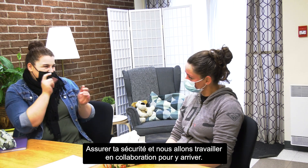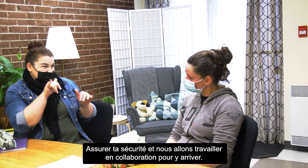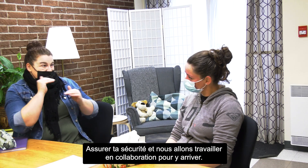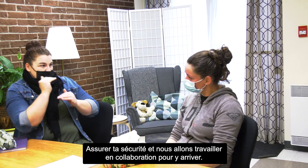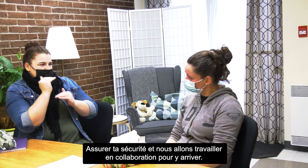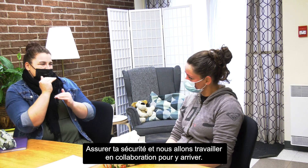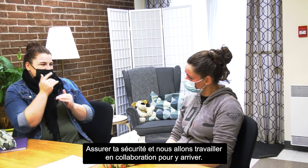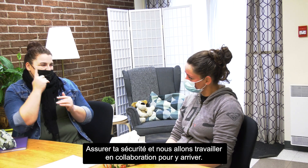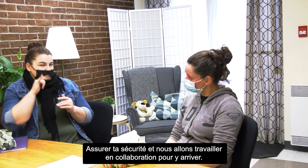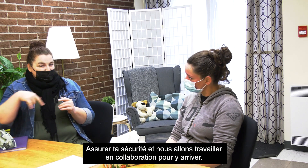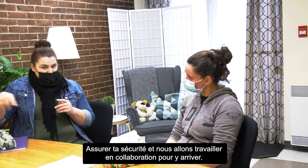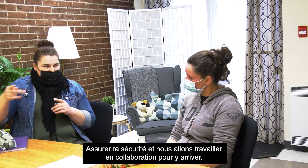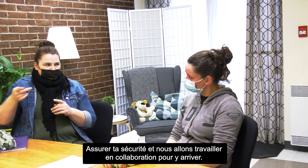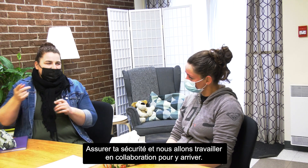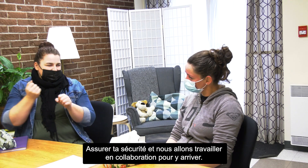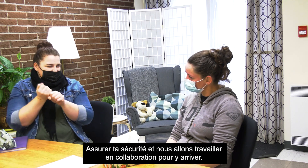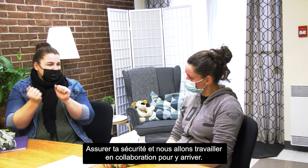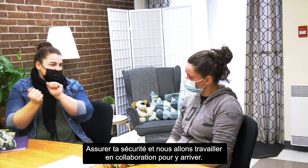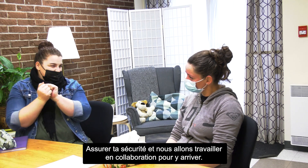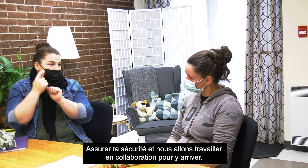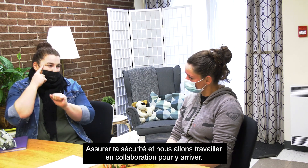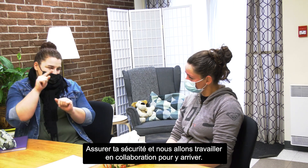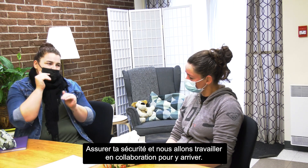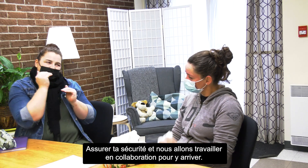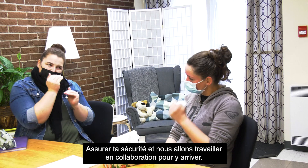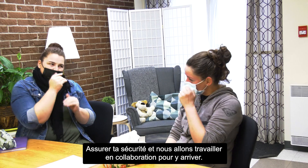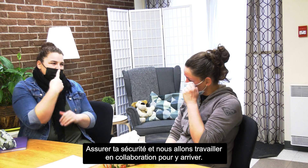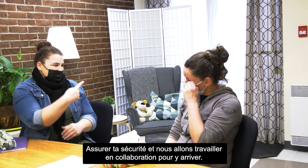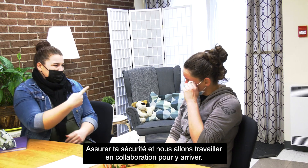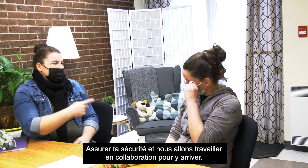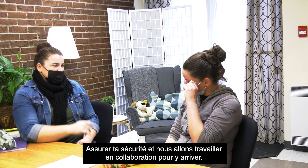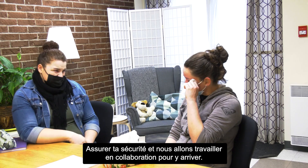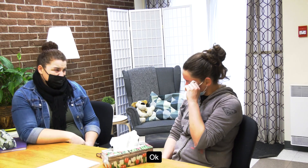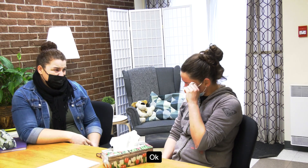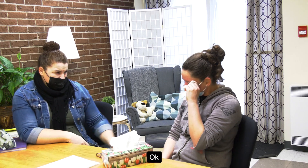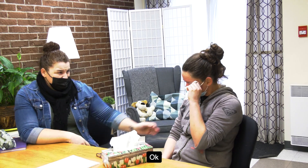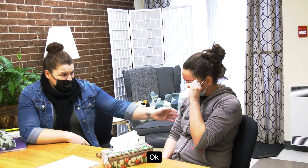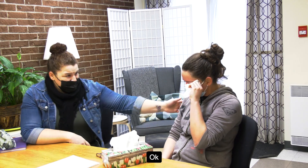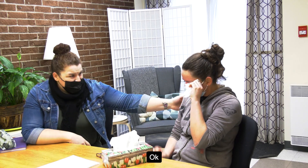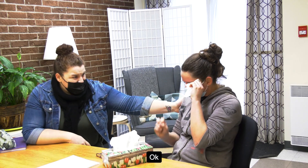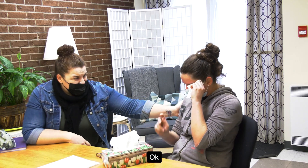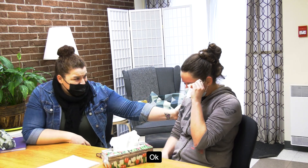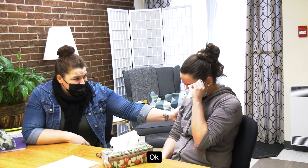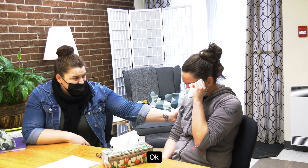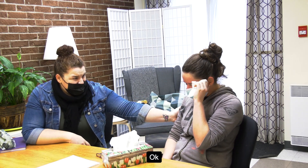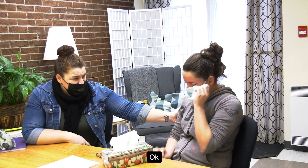Ici, c'est pour ça, c'est pour ta sécurité. On va travailler ensemble en collaboration pour que tu sois en sécurité.